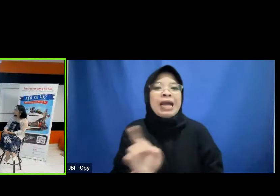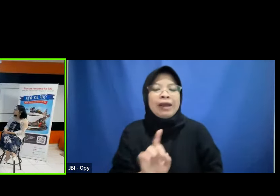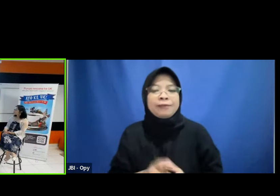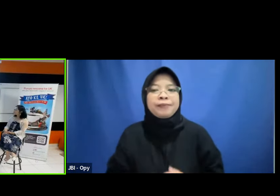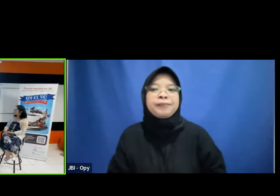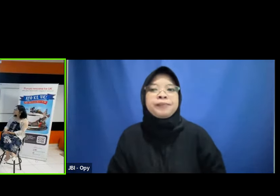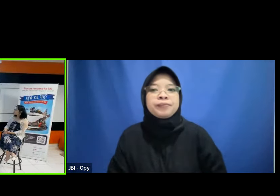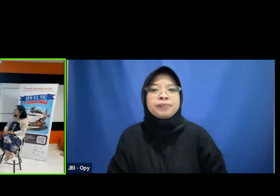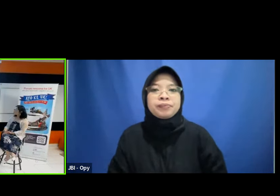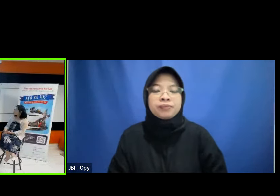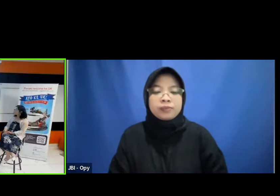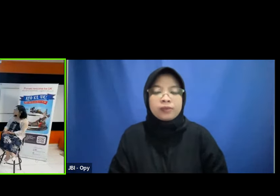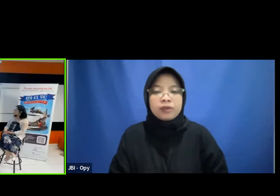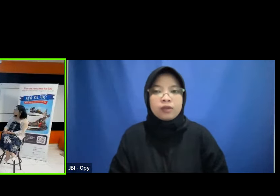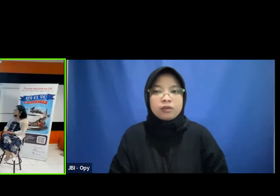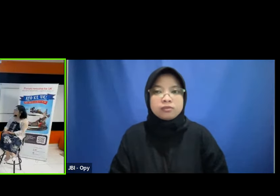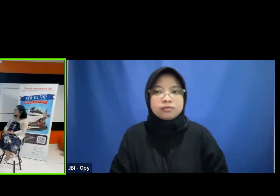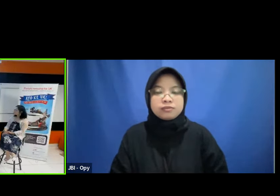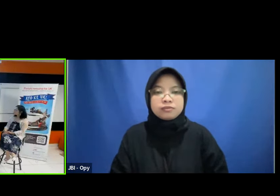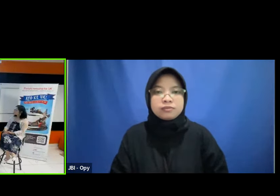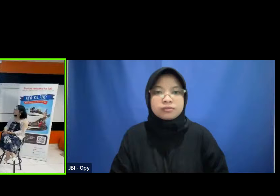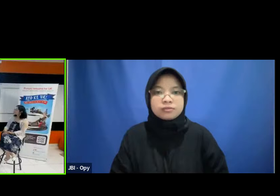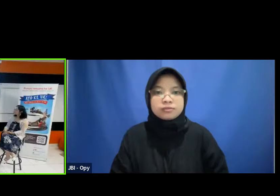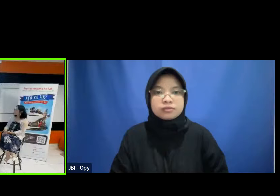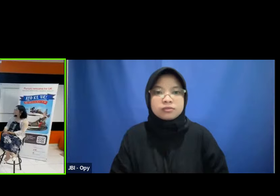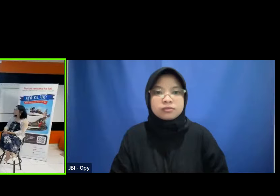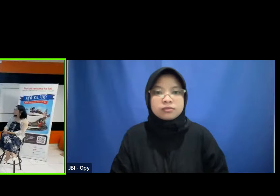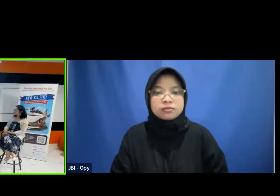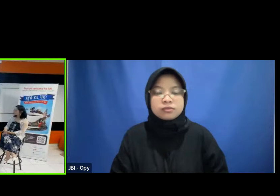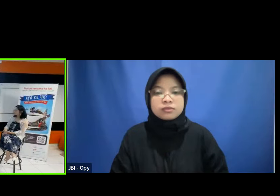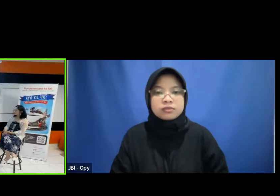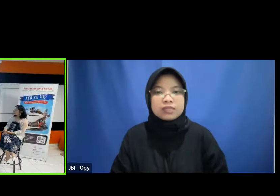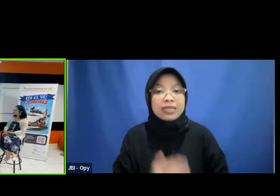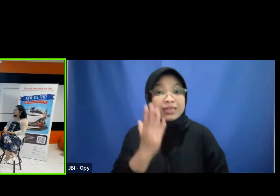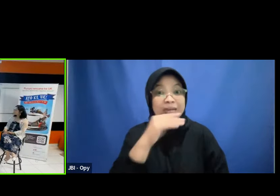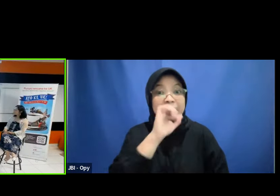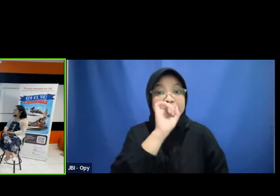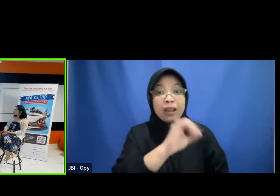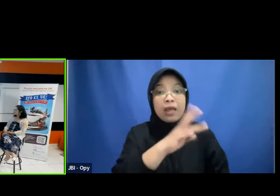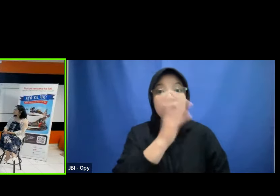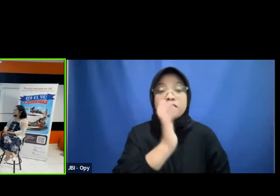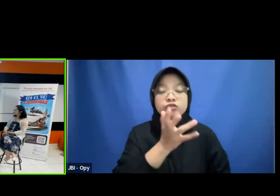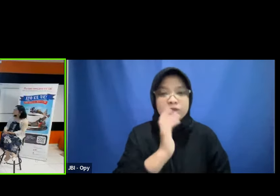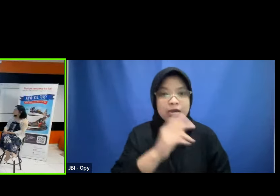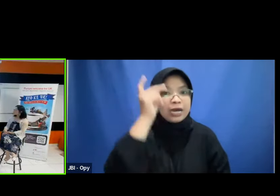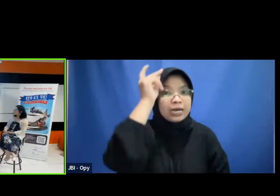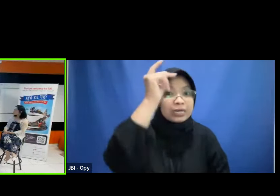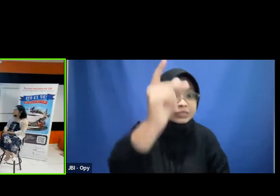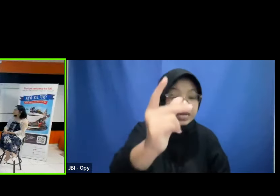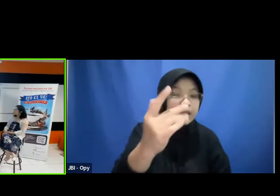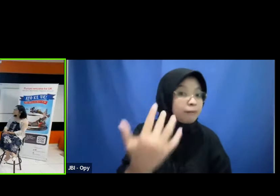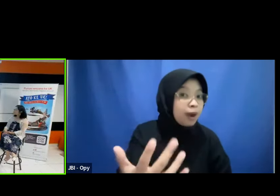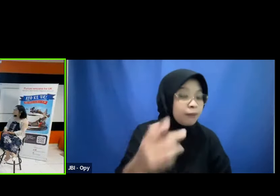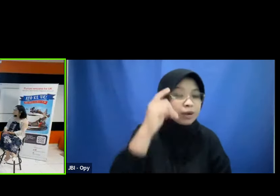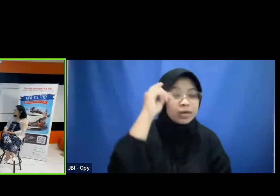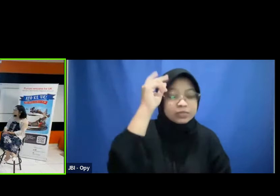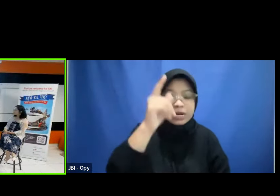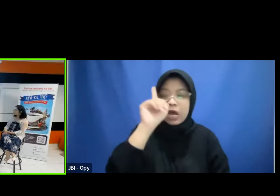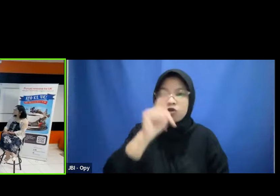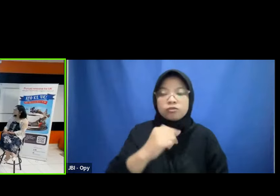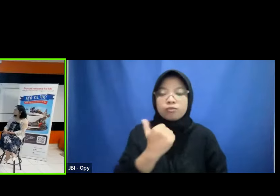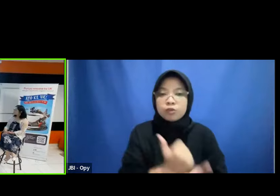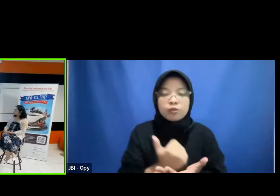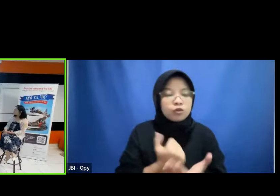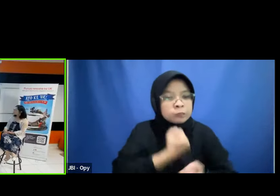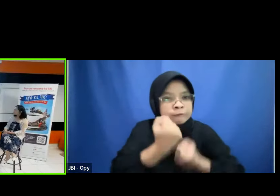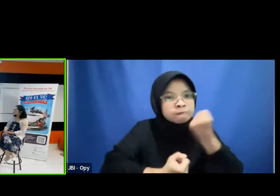itu terus juga usahain yang tadi sudahah dibilang e plan Kalian harus e ambisius tapi juga